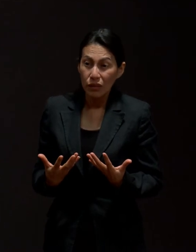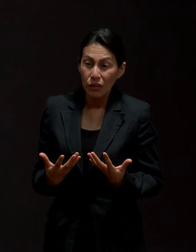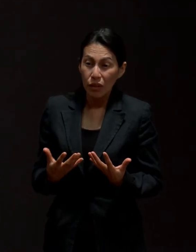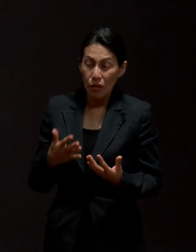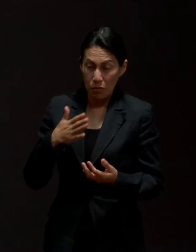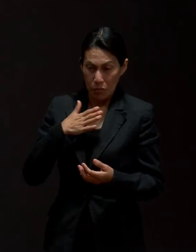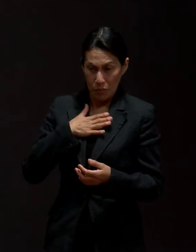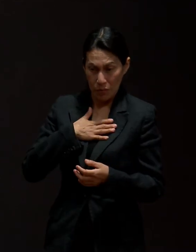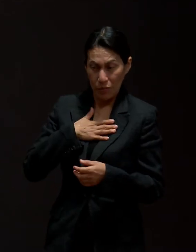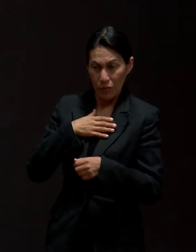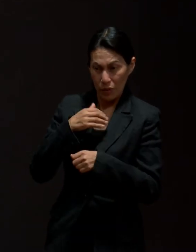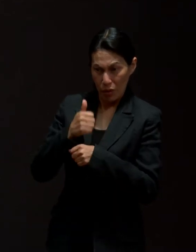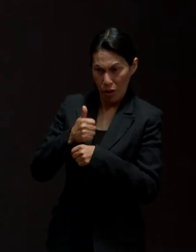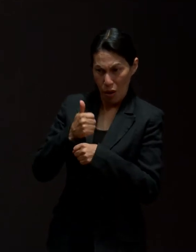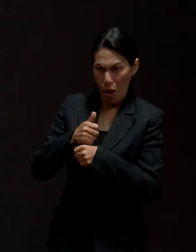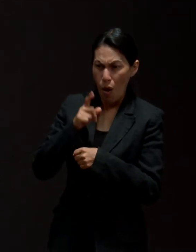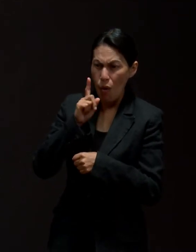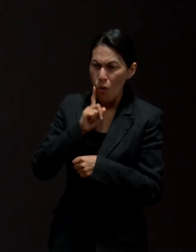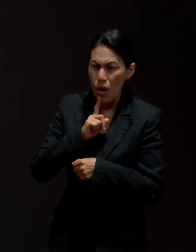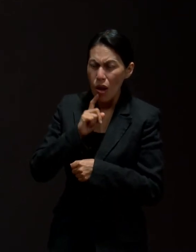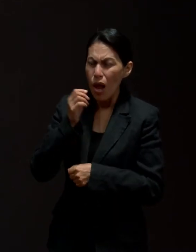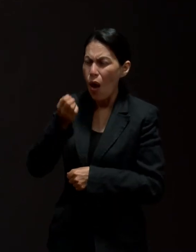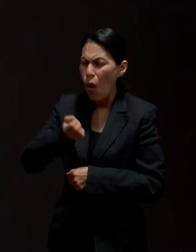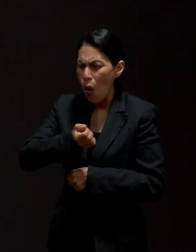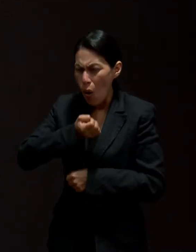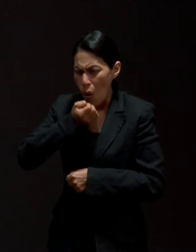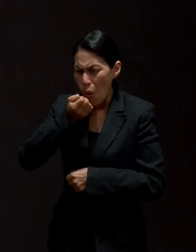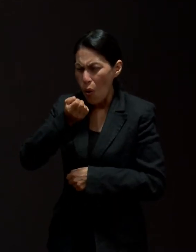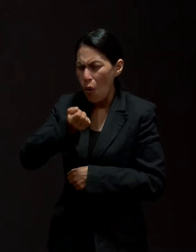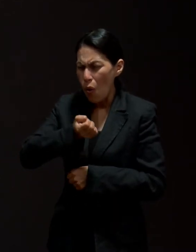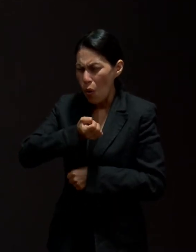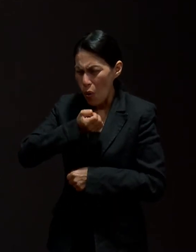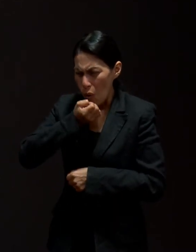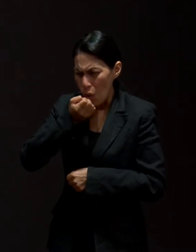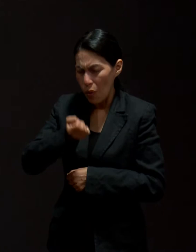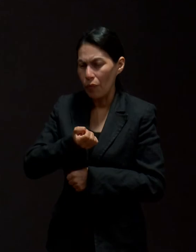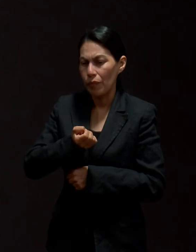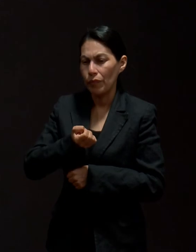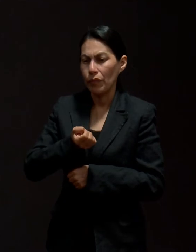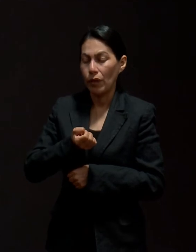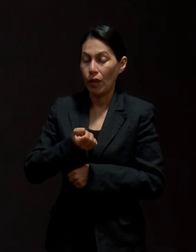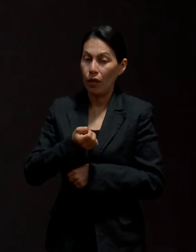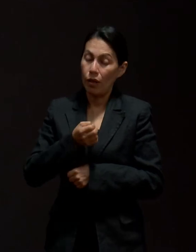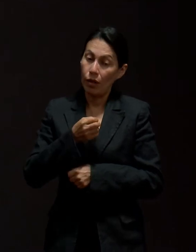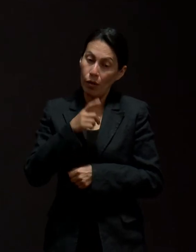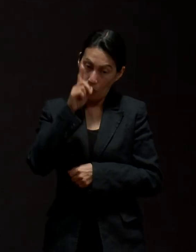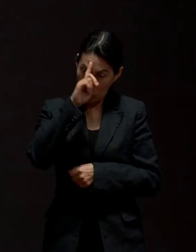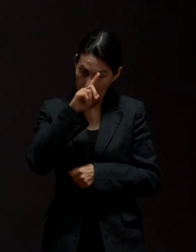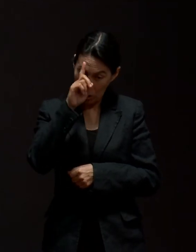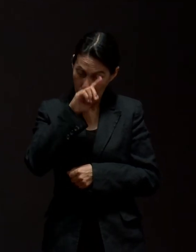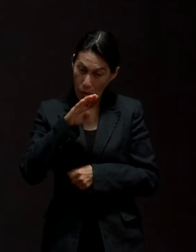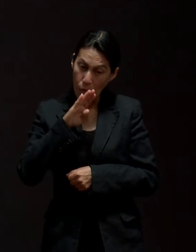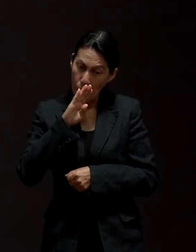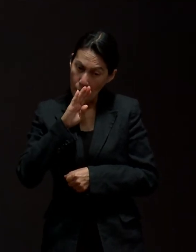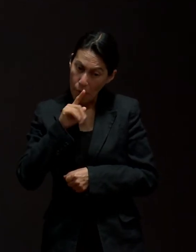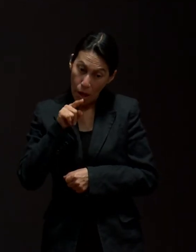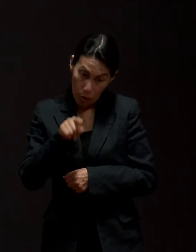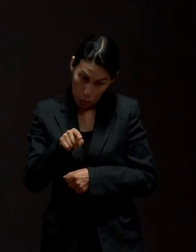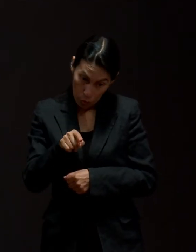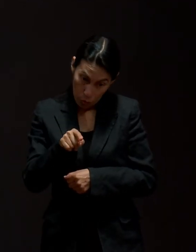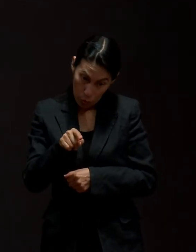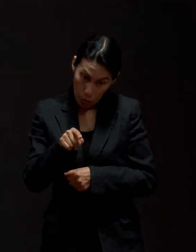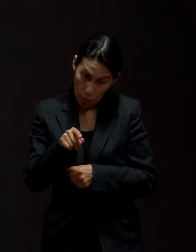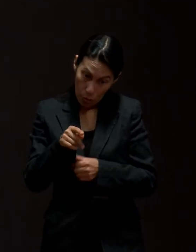respecto. Y mi abuela oró por mí, pero le dijo a mi madre,